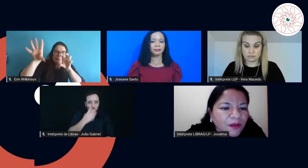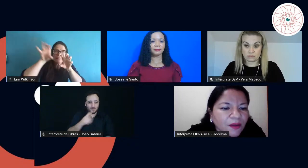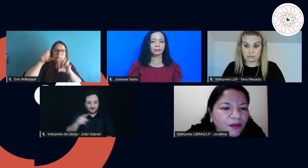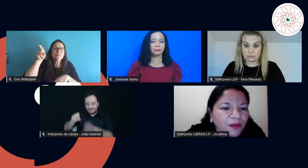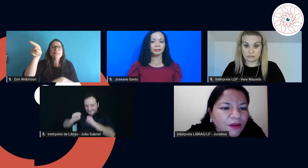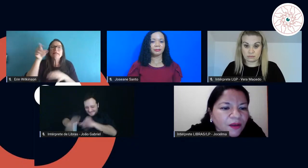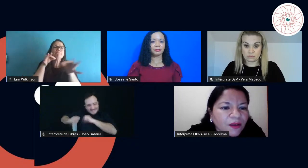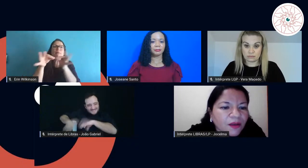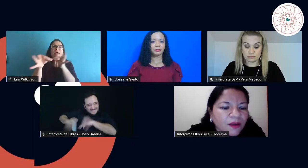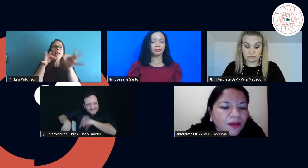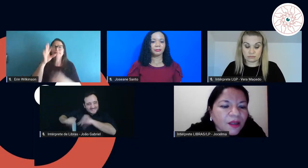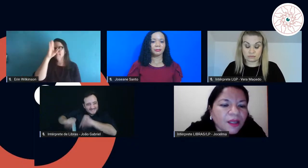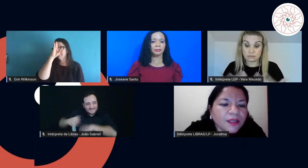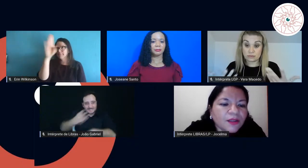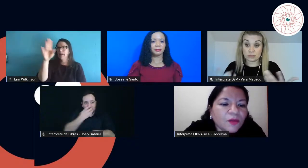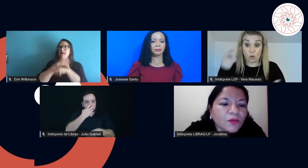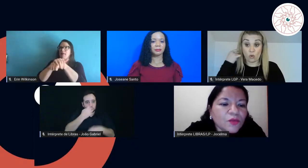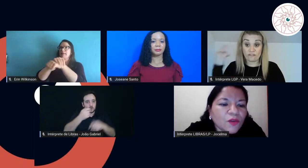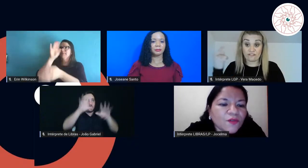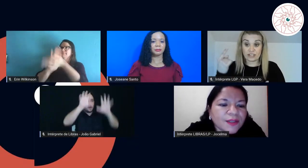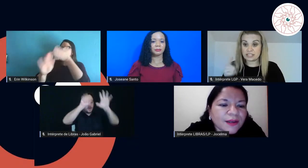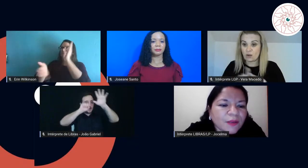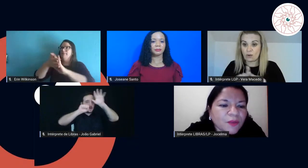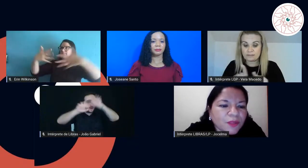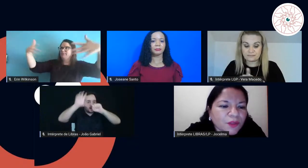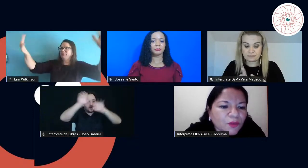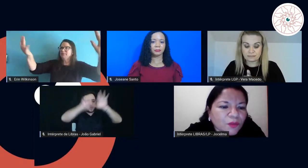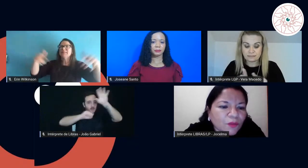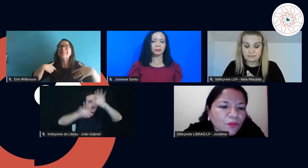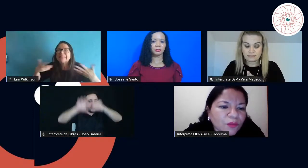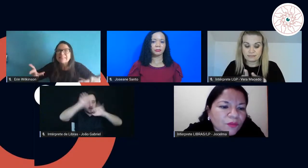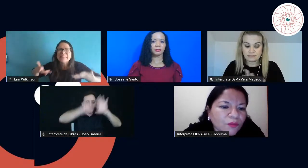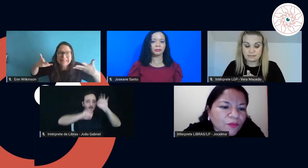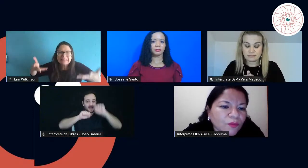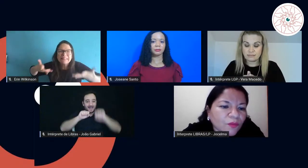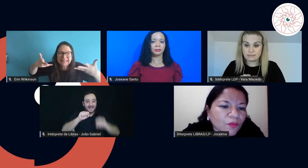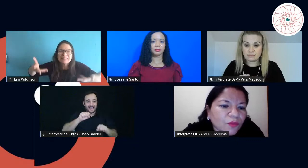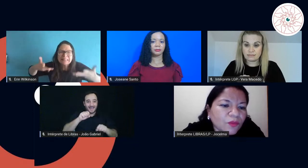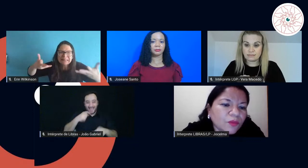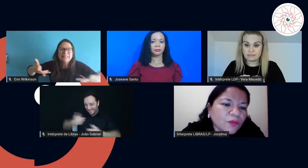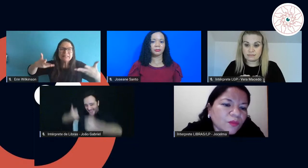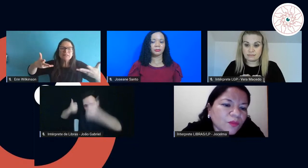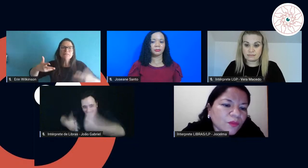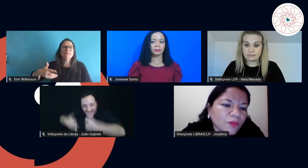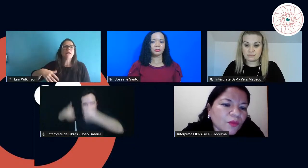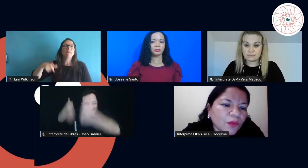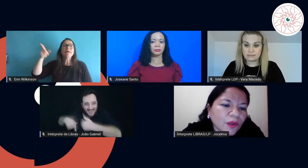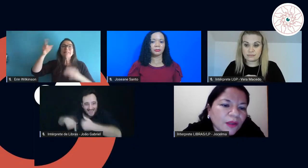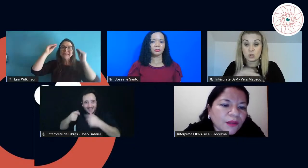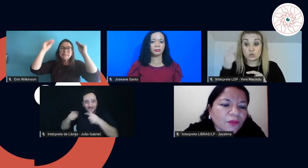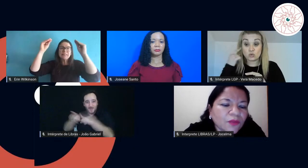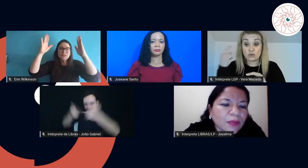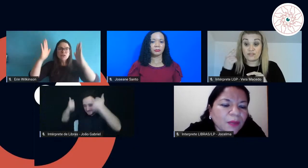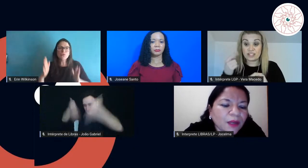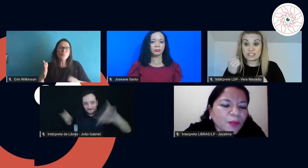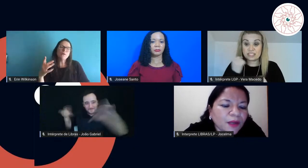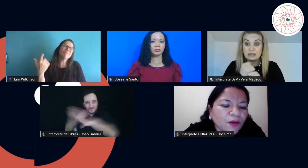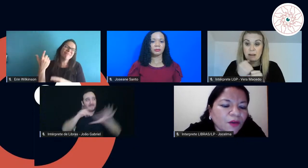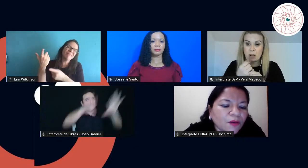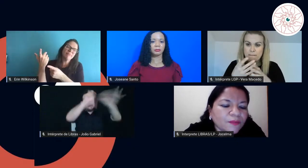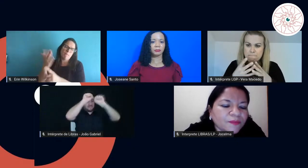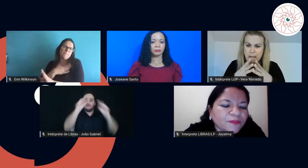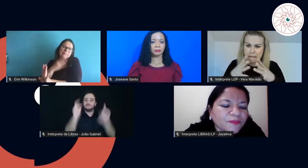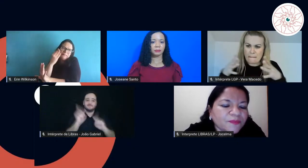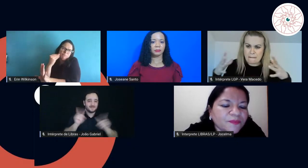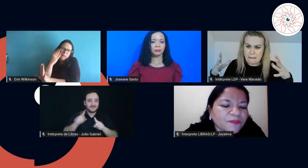adaptação. Então os ouvintes acabam tendo um um tem um trabalho maior. Oh.